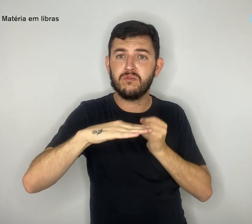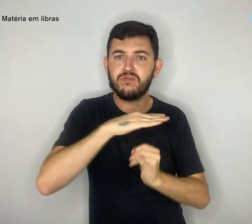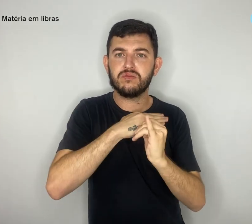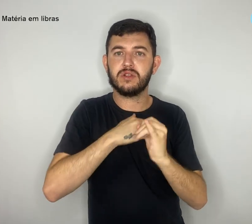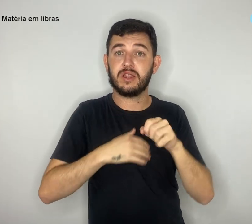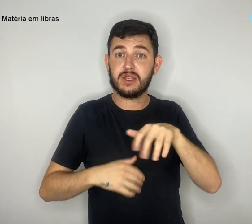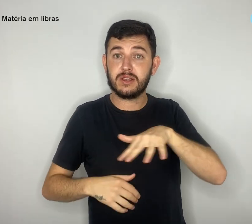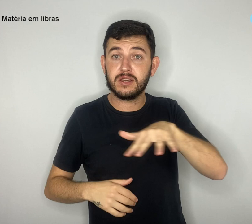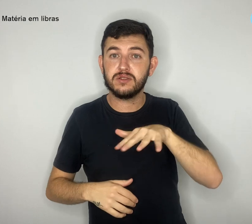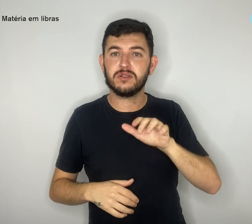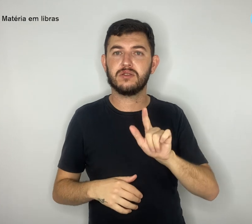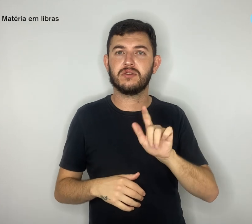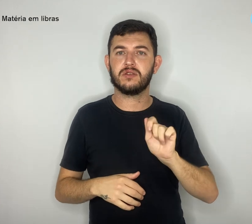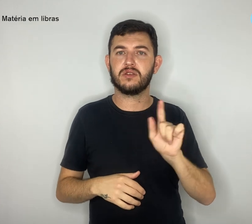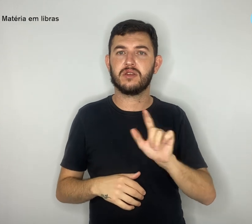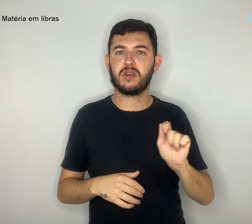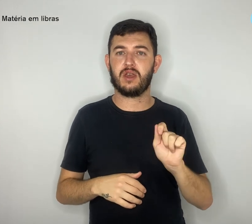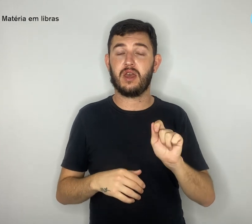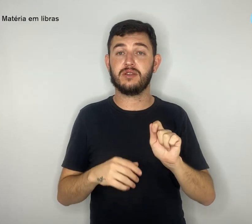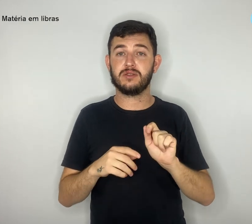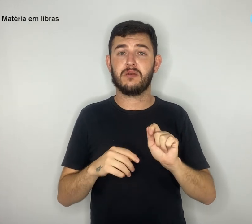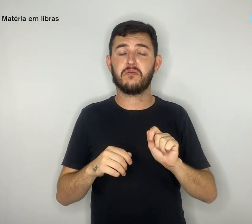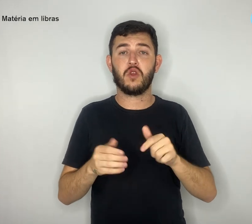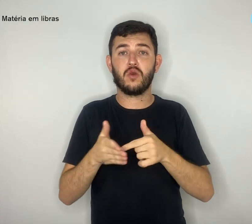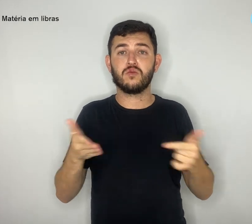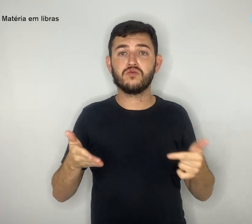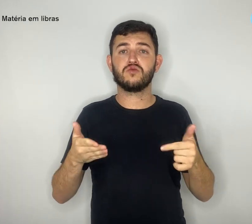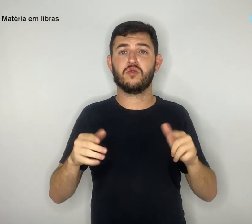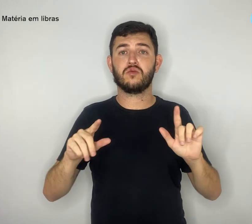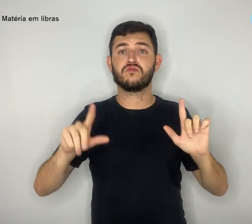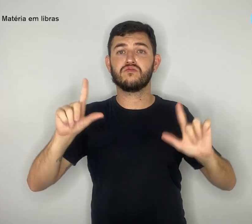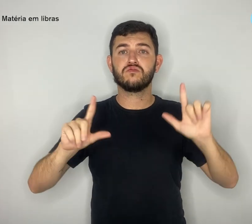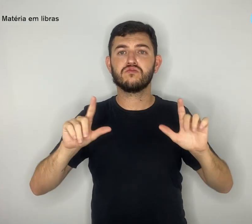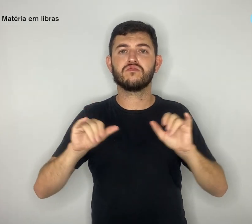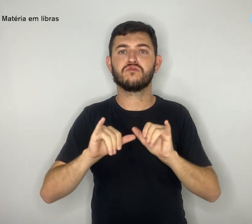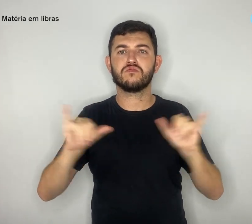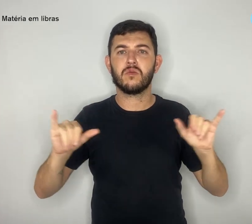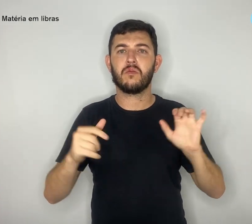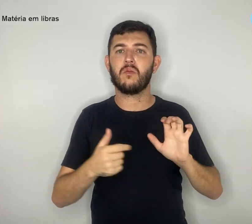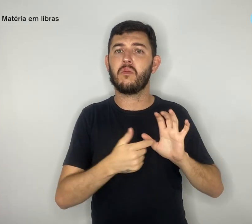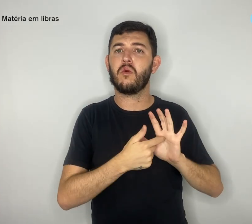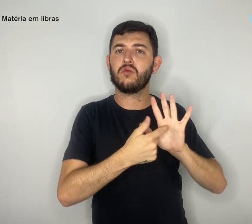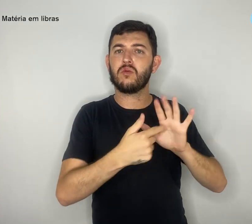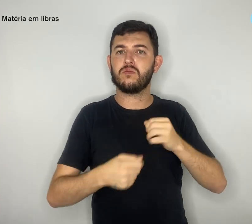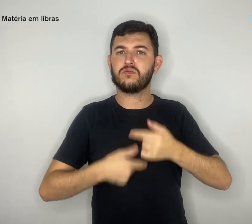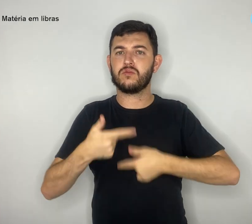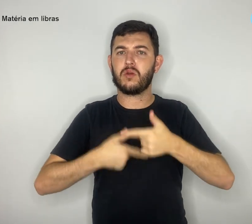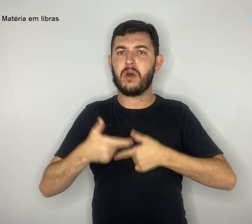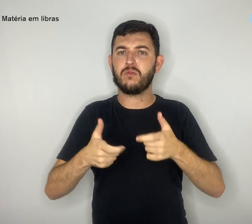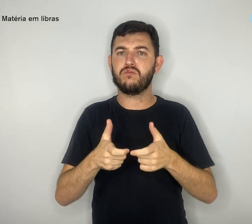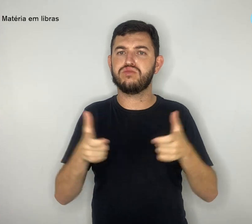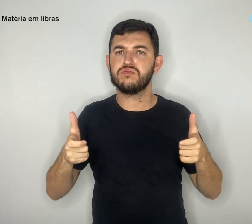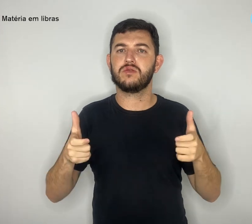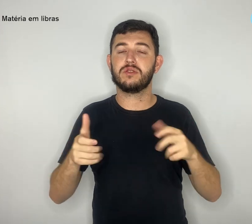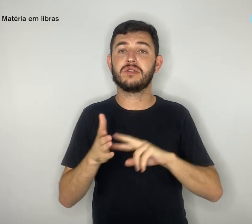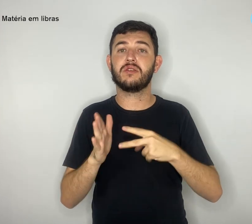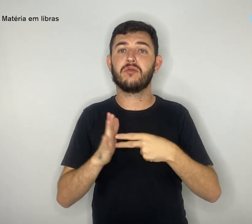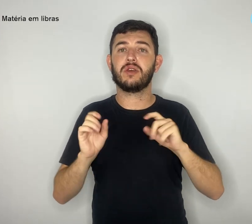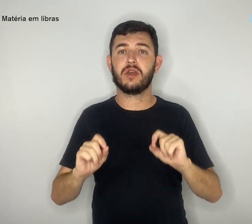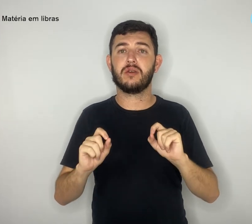uma operação relativamente grande, o que significa mais assassinatos. Uma